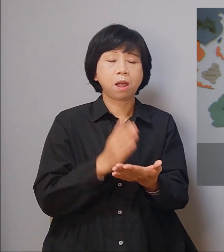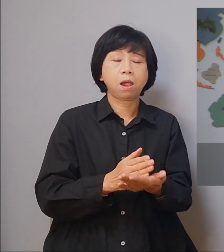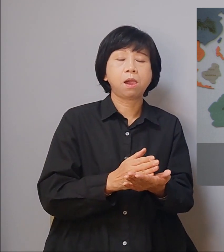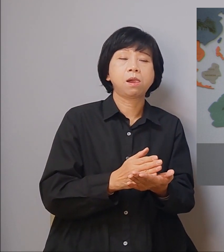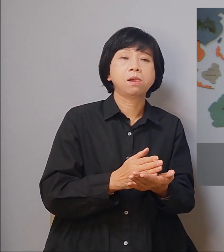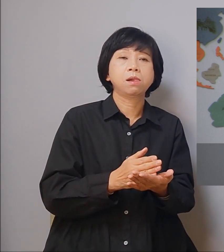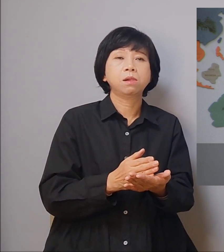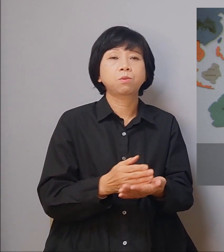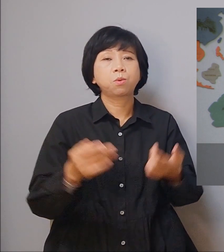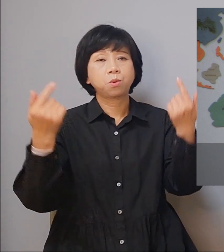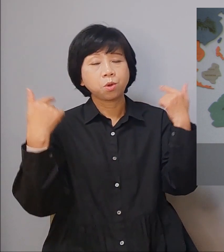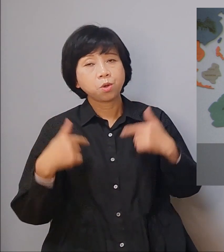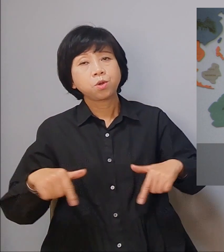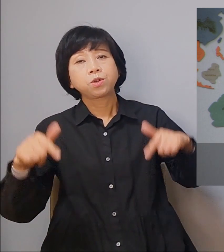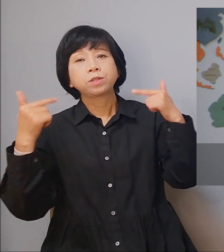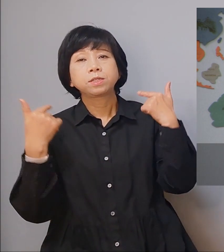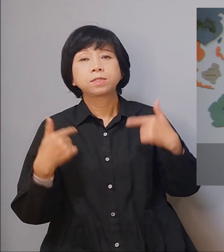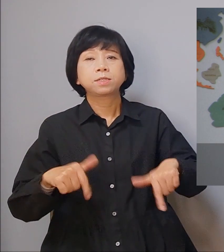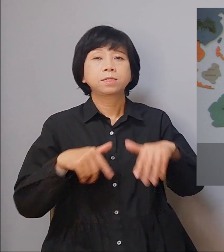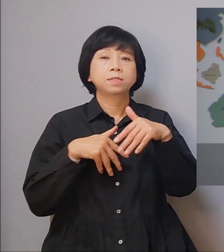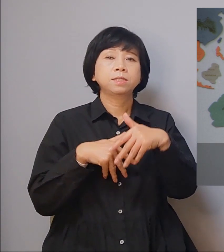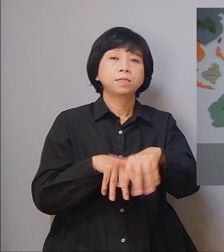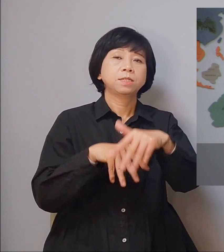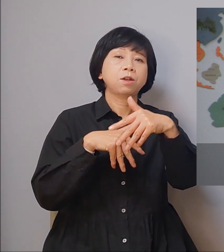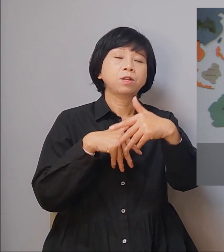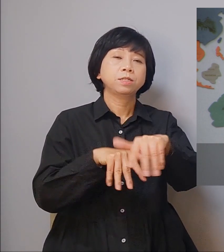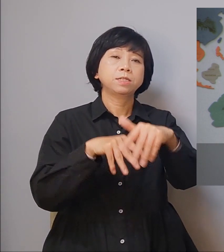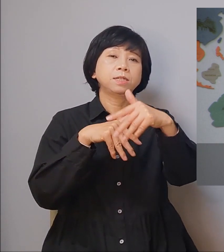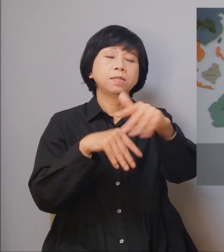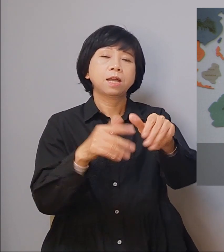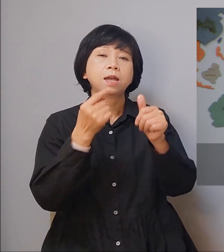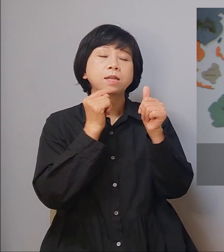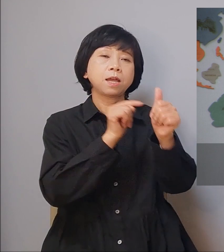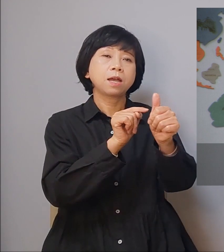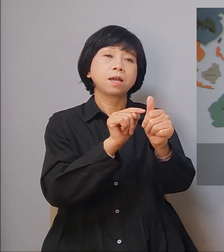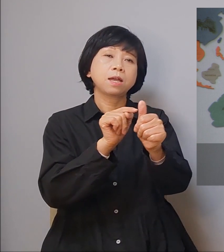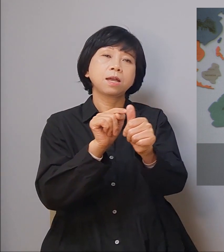멈추지 말고 늘